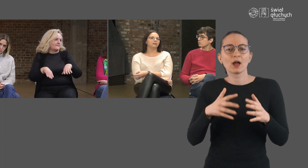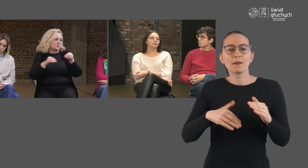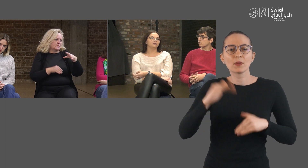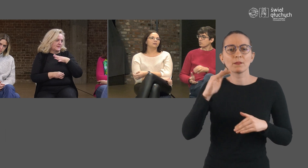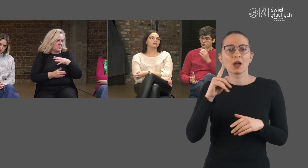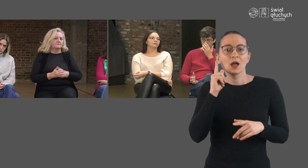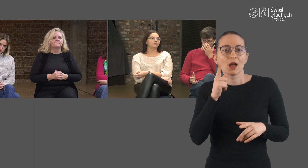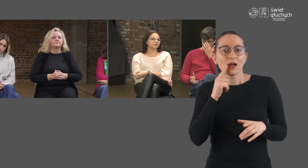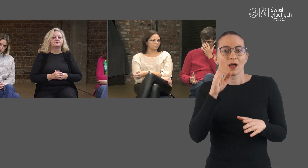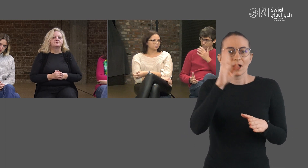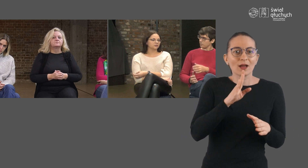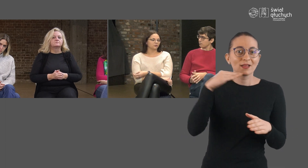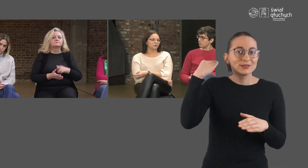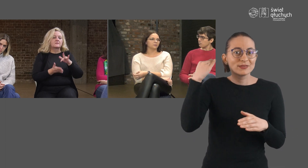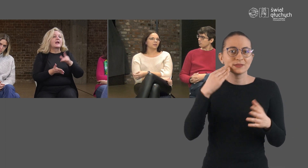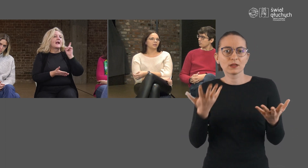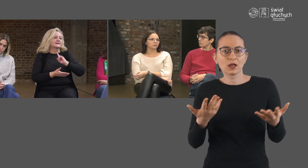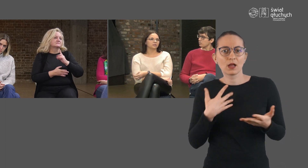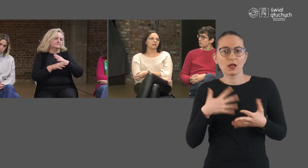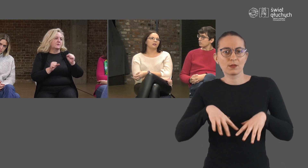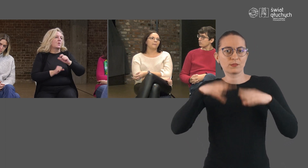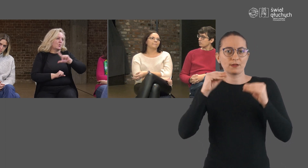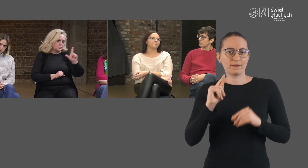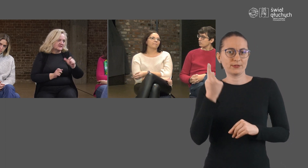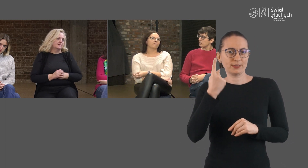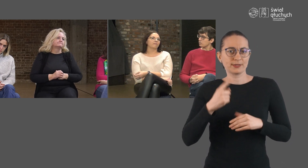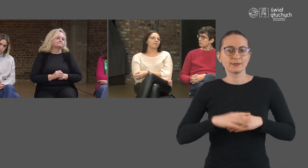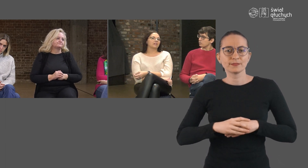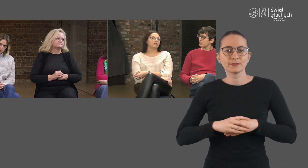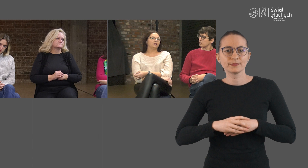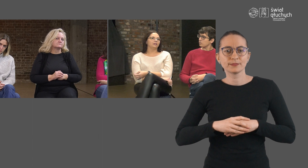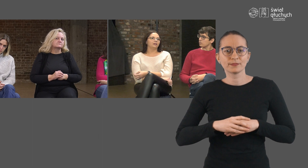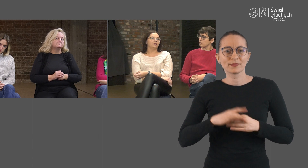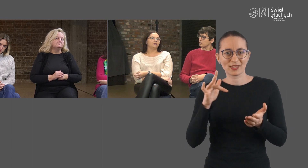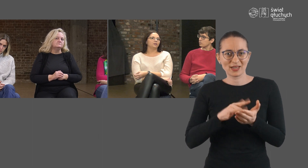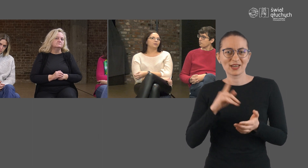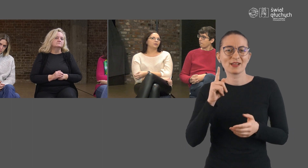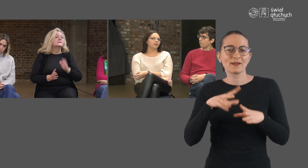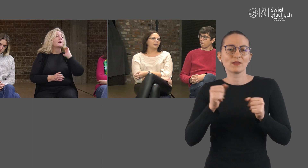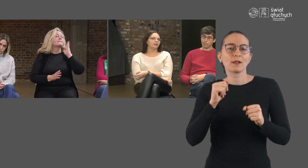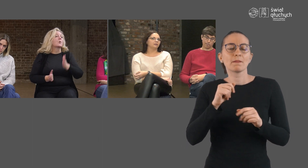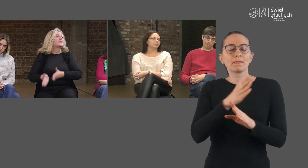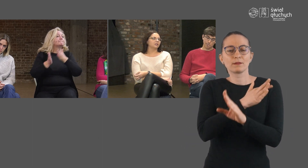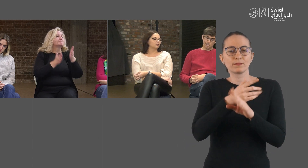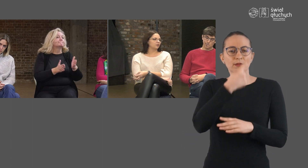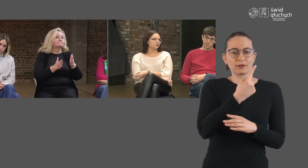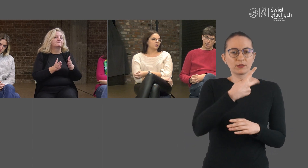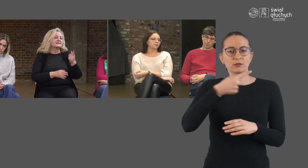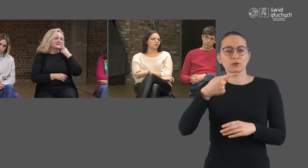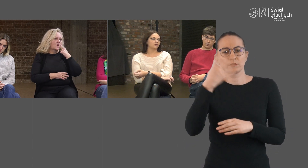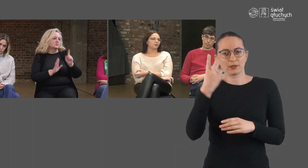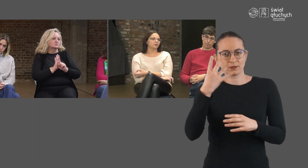W liceum skończyłam na Łódzkiej. I później